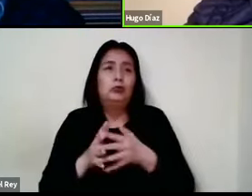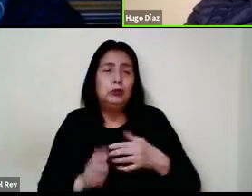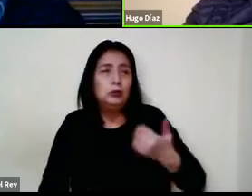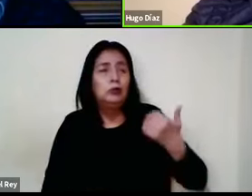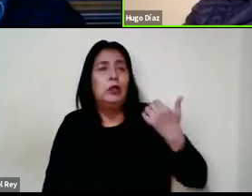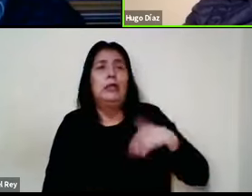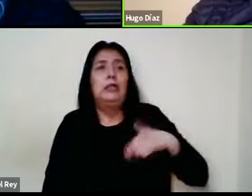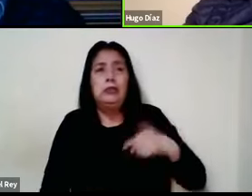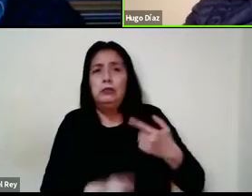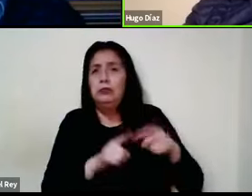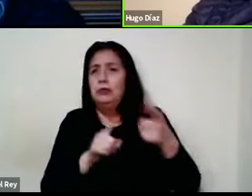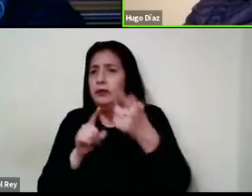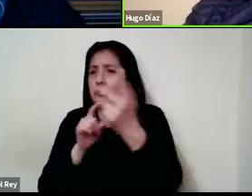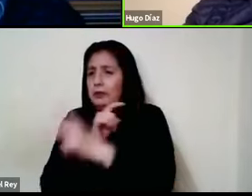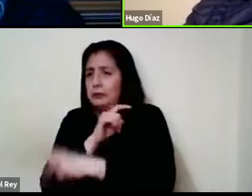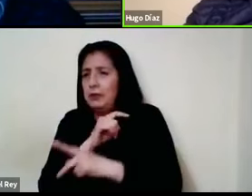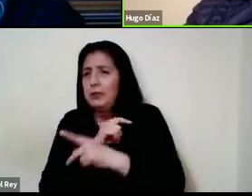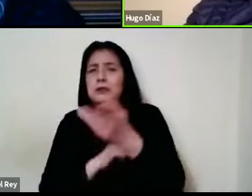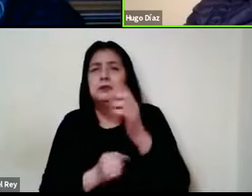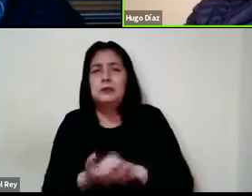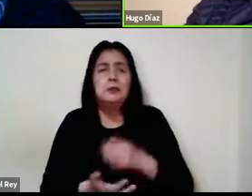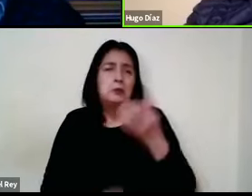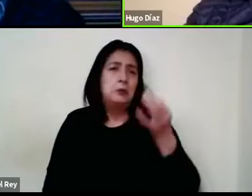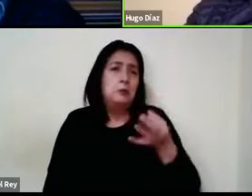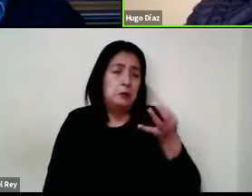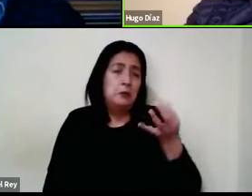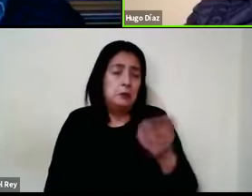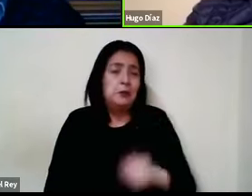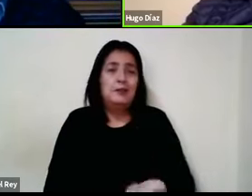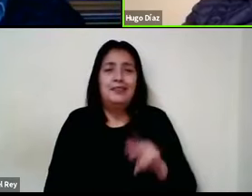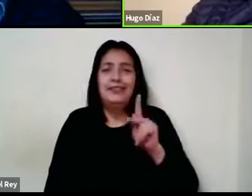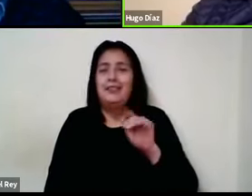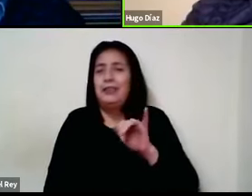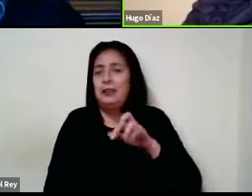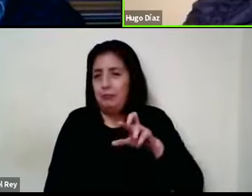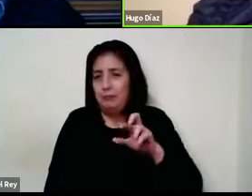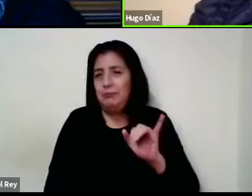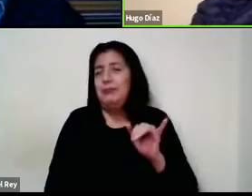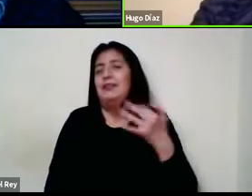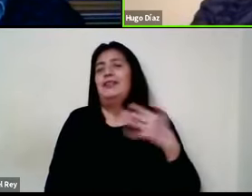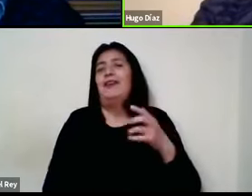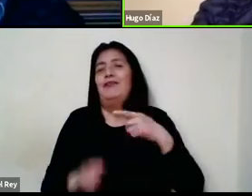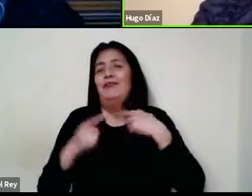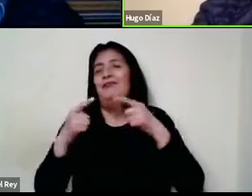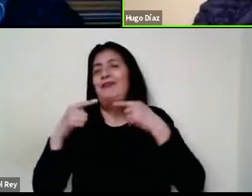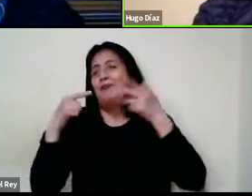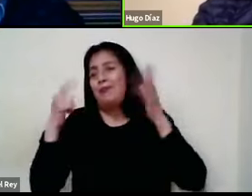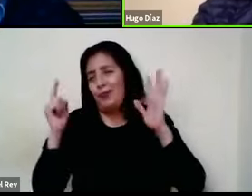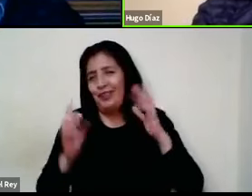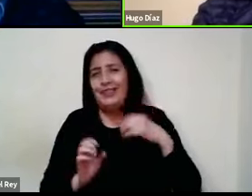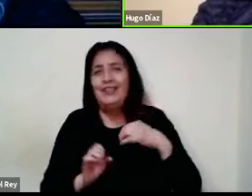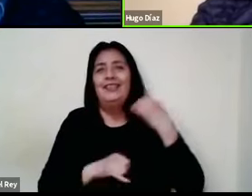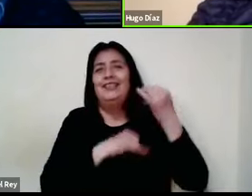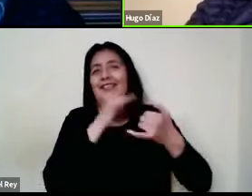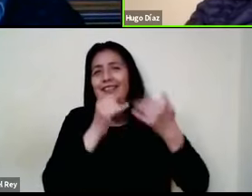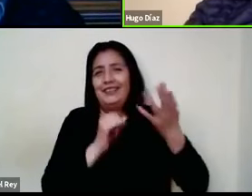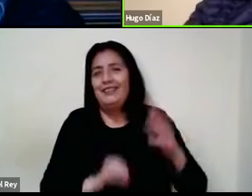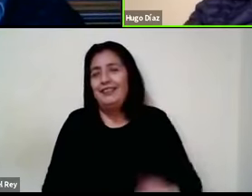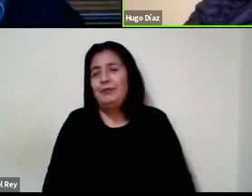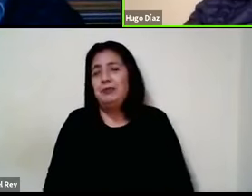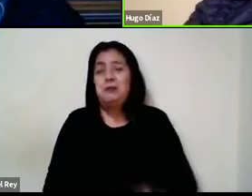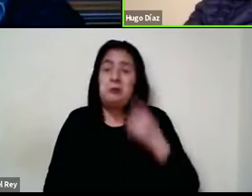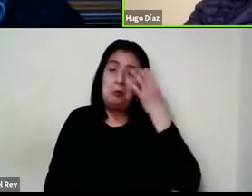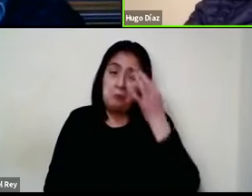en muchos otros países, ¿no? En realidad, Kipi ya es famosa internacionalmente. Y creo que